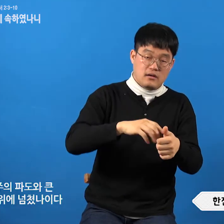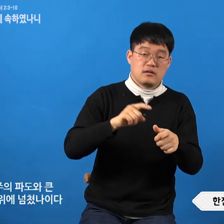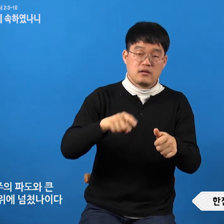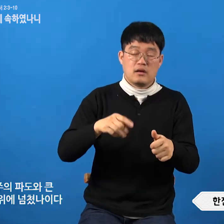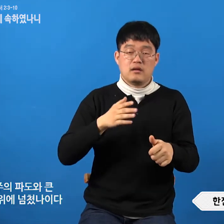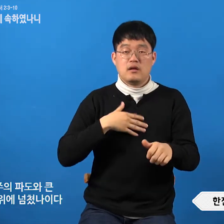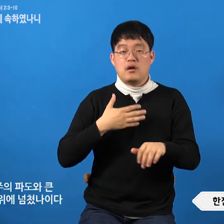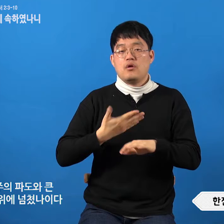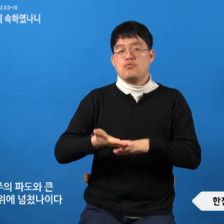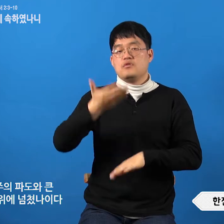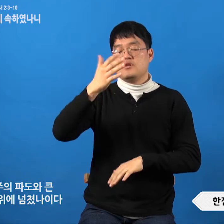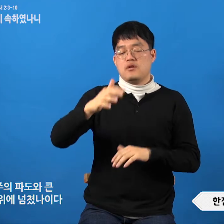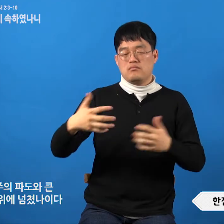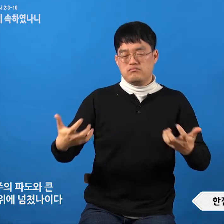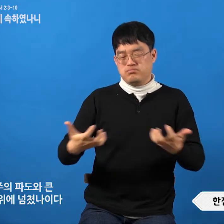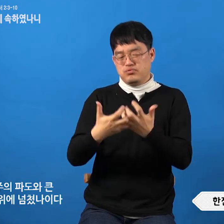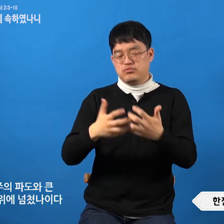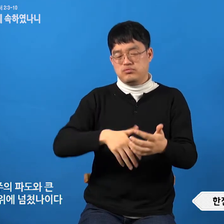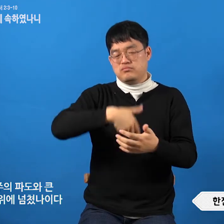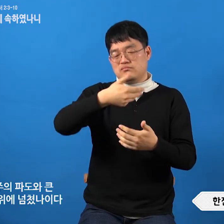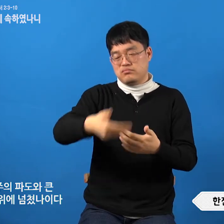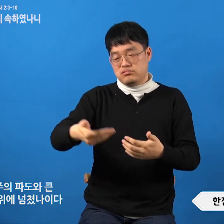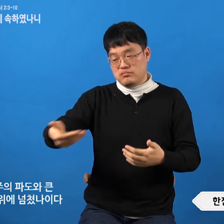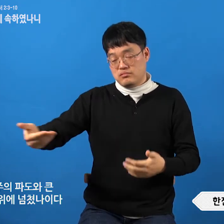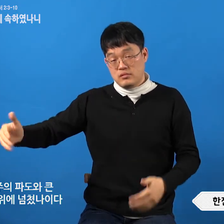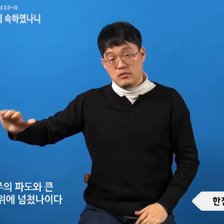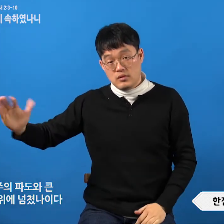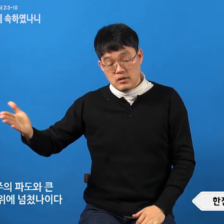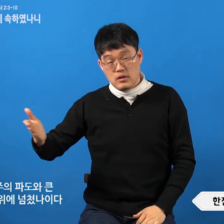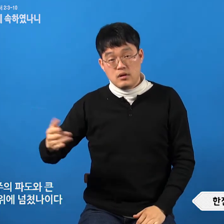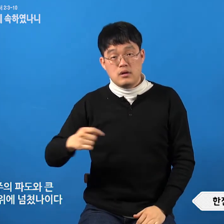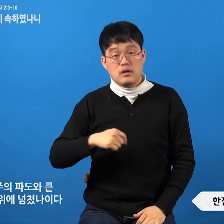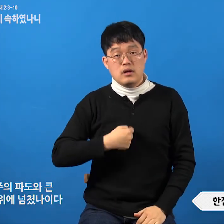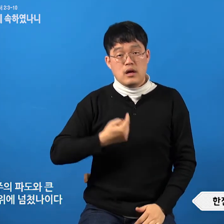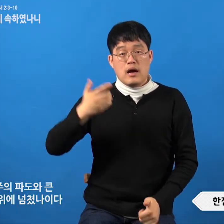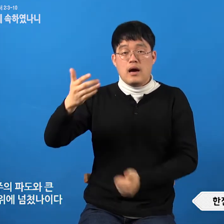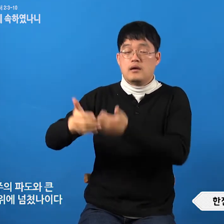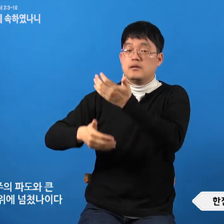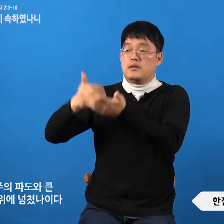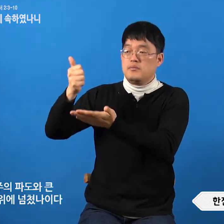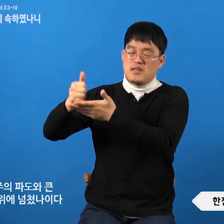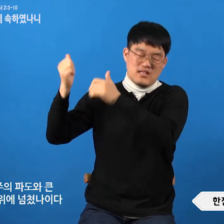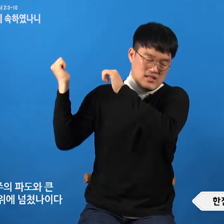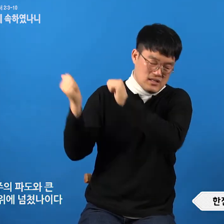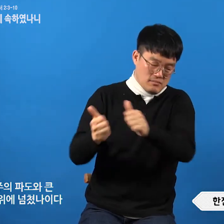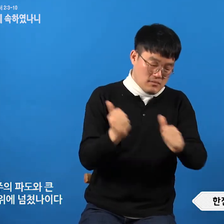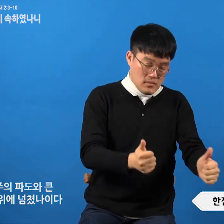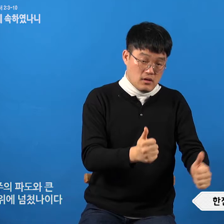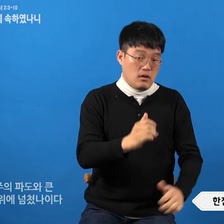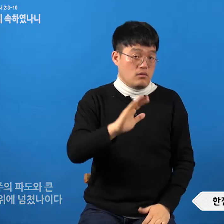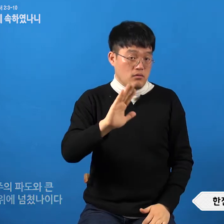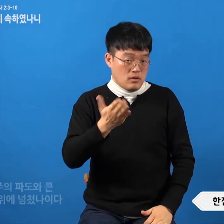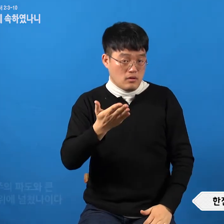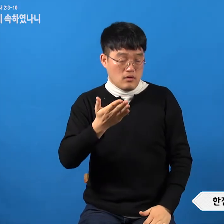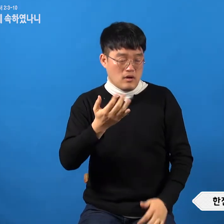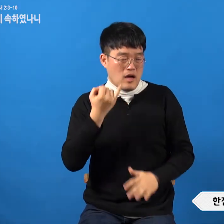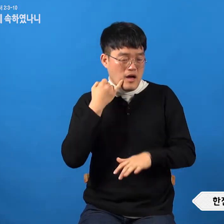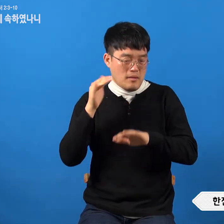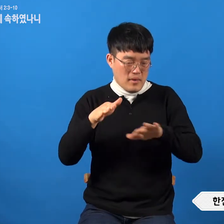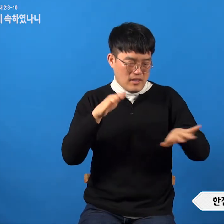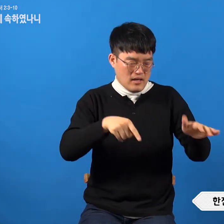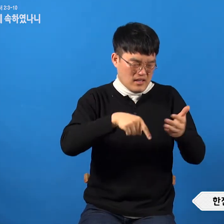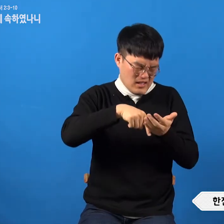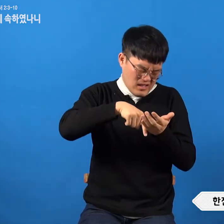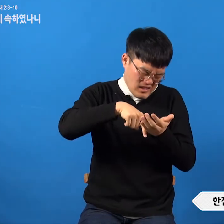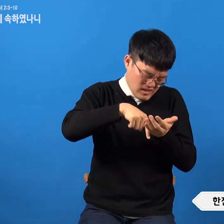다 내 위에 넘쳤나이다. 자신이 하나님의 심판을 받아서 바다 깊은 곳에 던져졌다